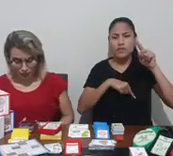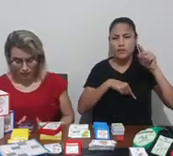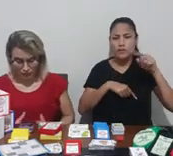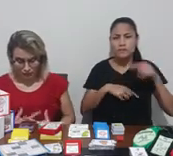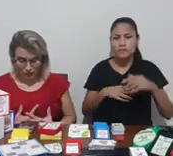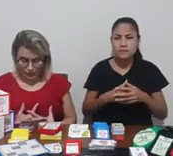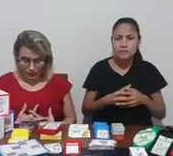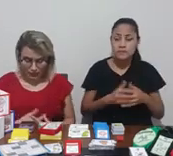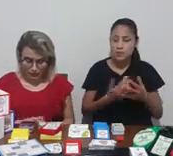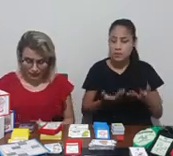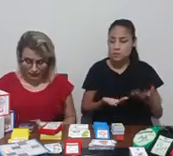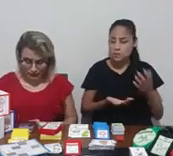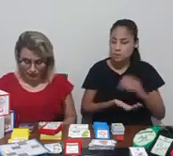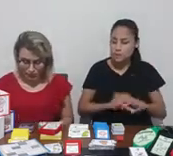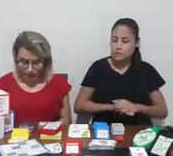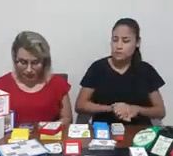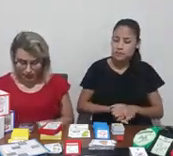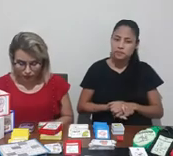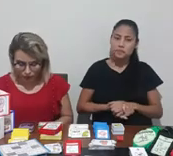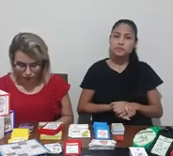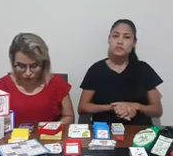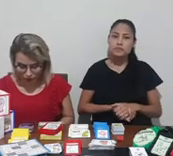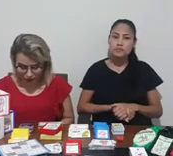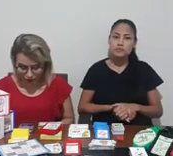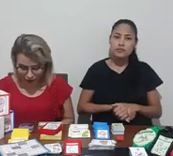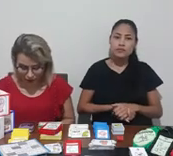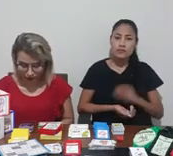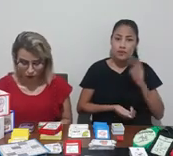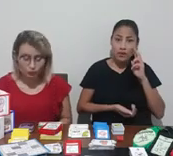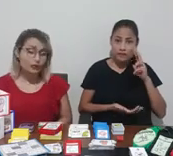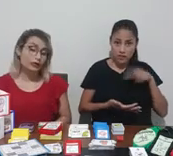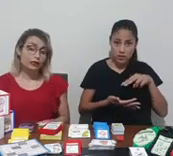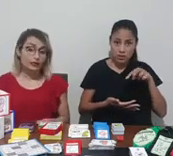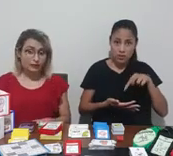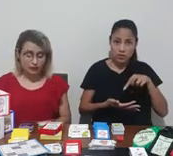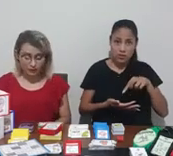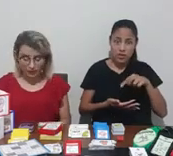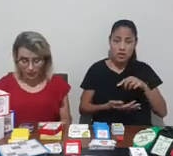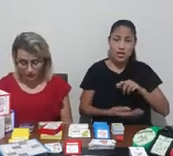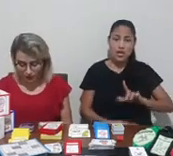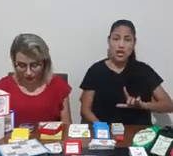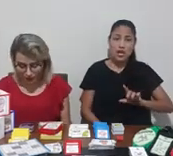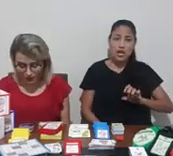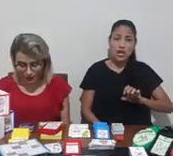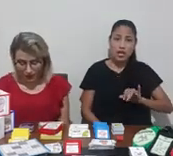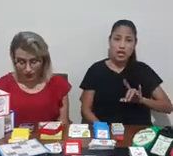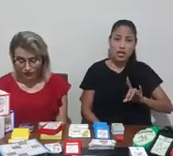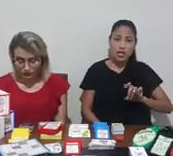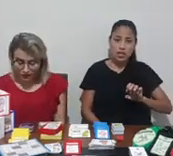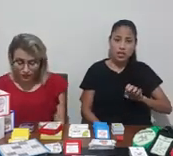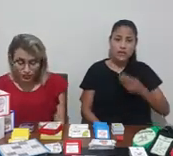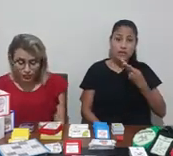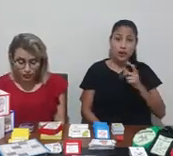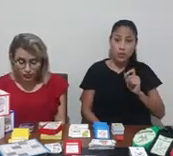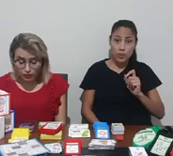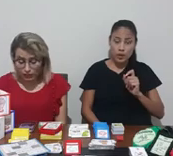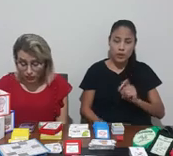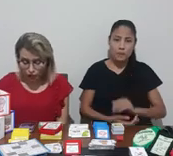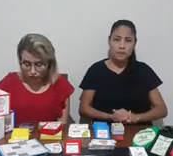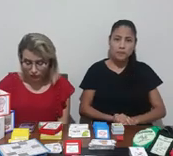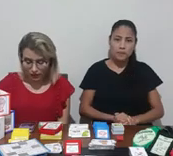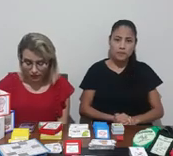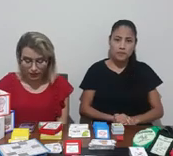Então, só pegando um ganchinho aqui no que Leide está me dizendo, né, ela fala o seguinte, que